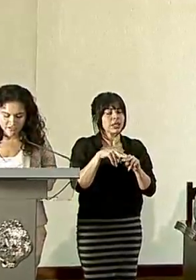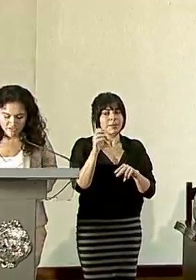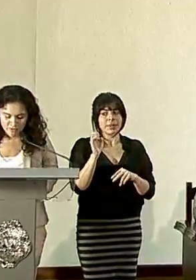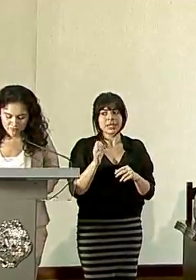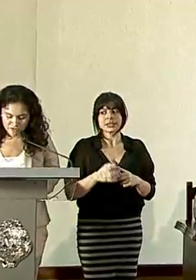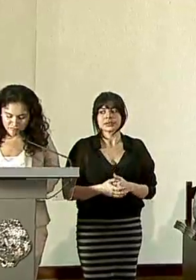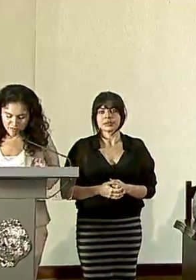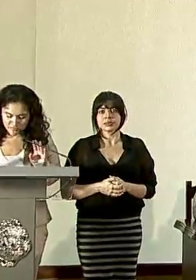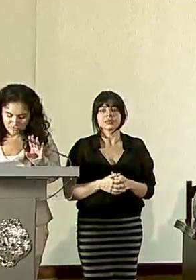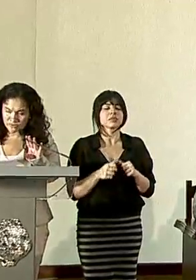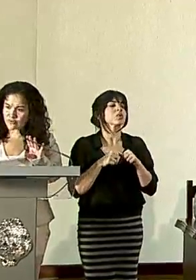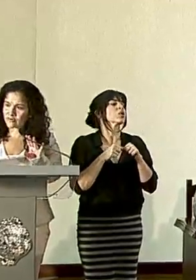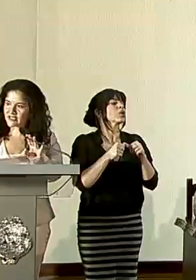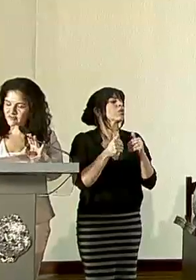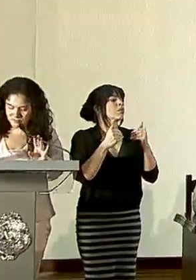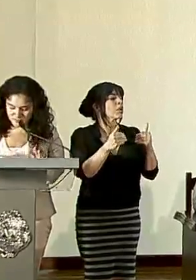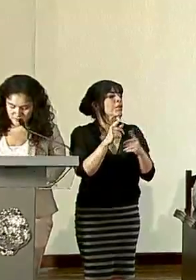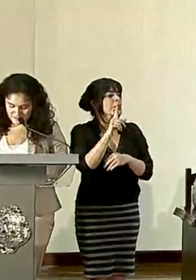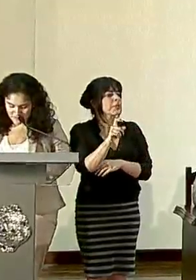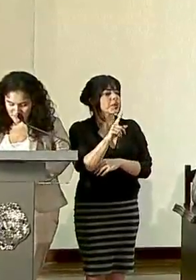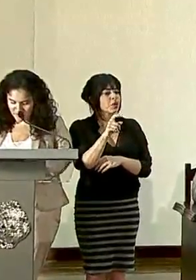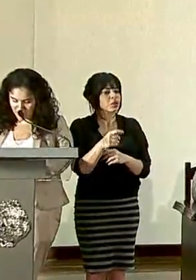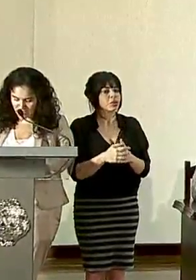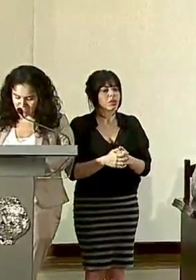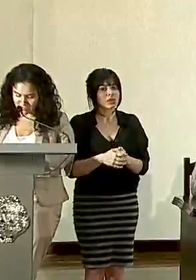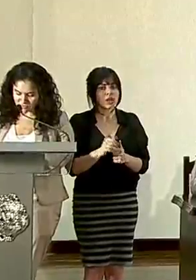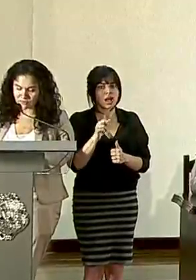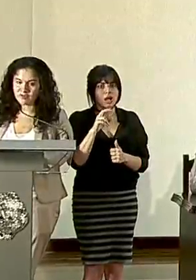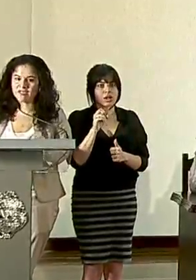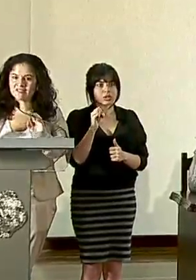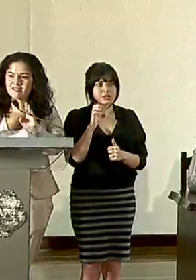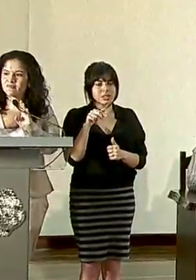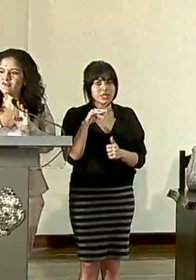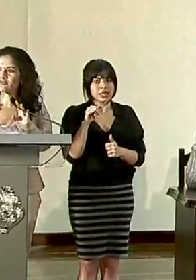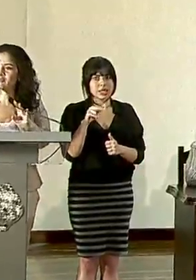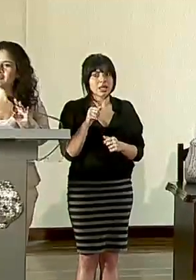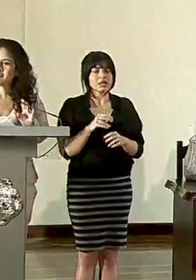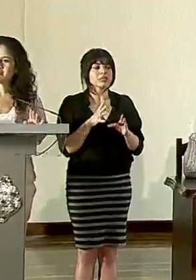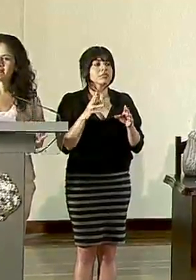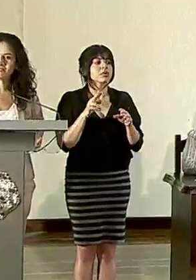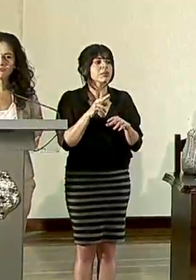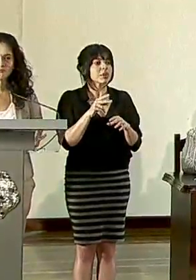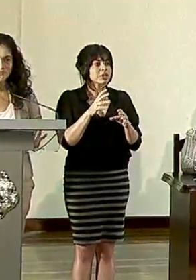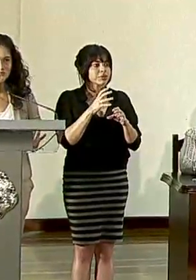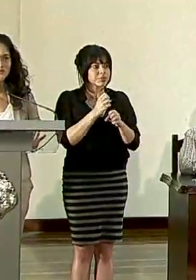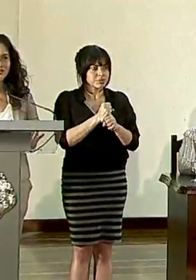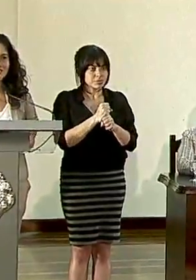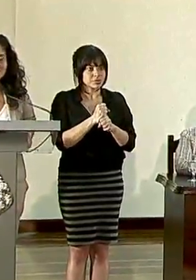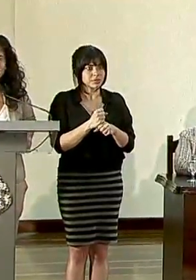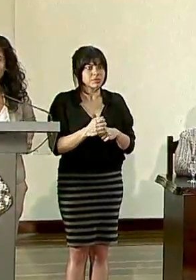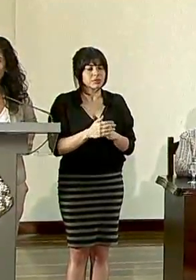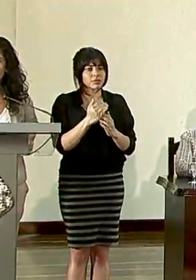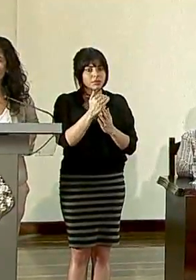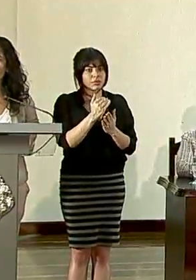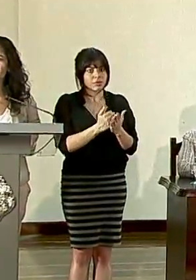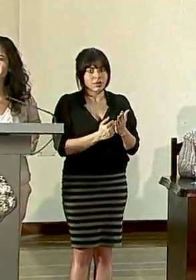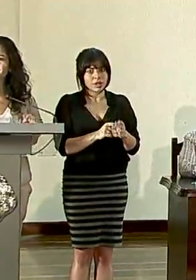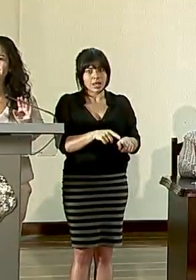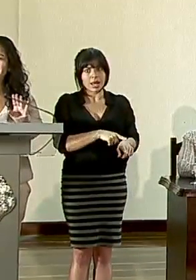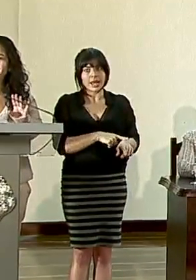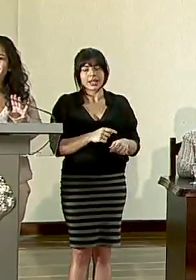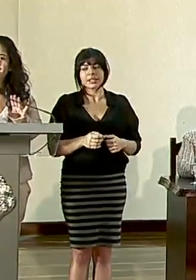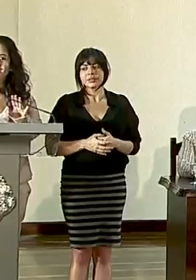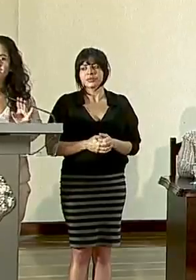Emergencia. Continuamos con las preguntas. Aarón Sequeira de La Nación. Colegas, seamos bastante concisos porque la lista está un poquito